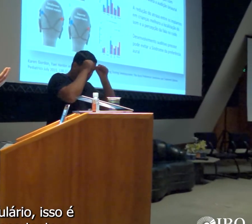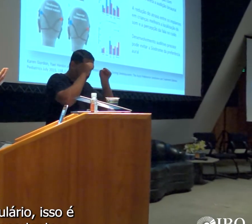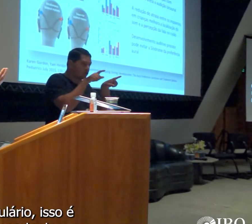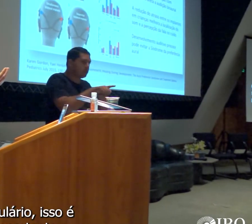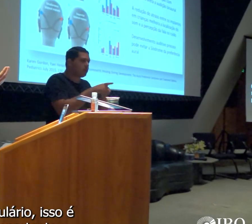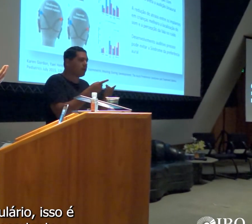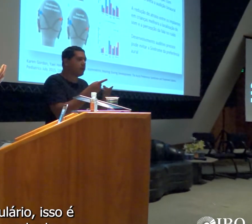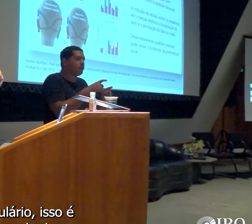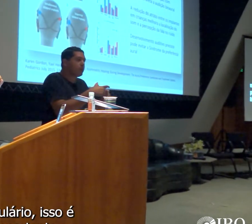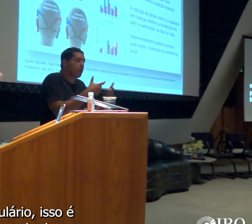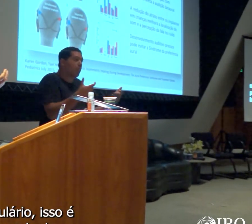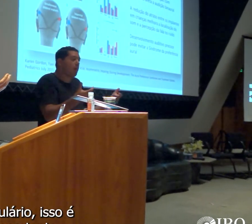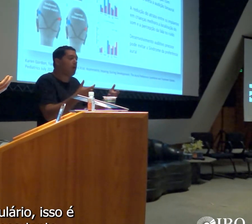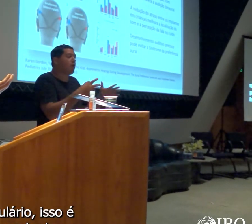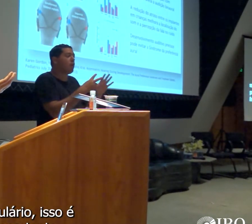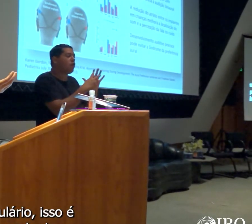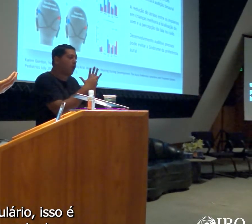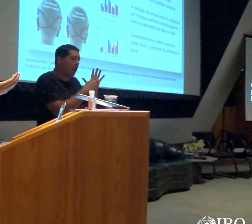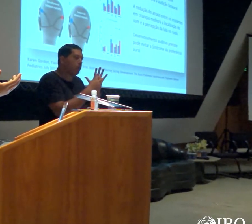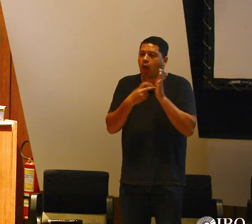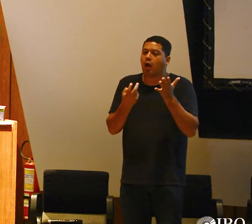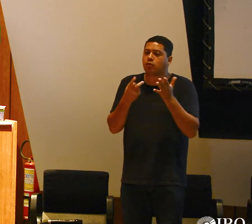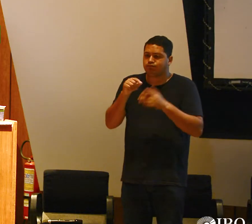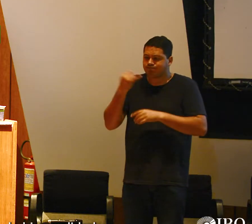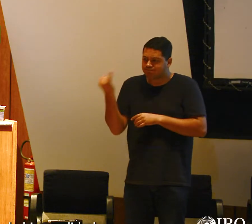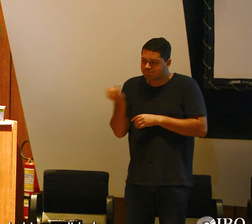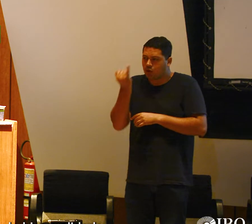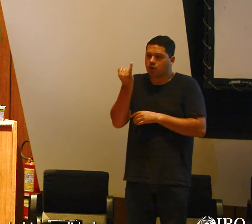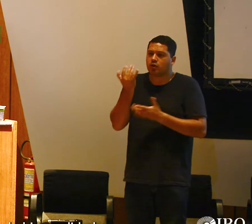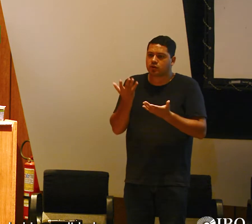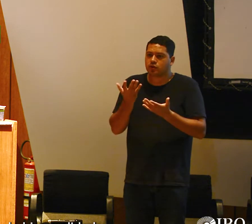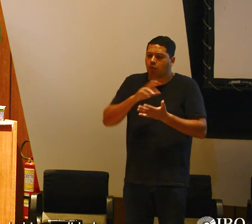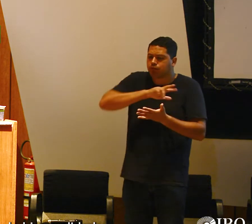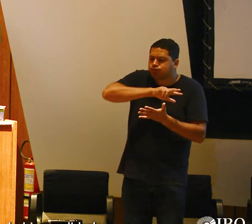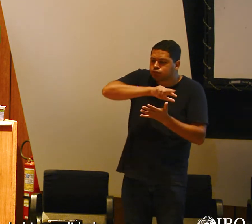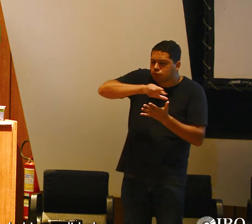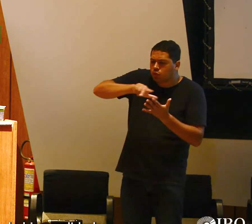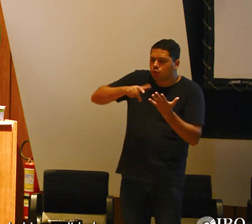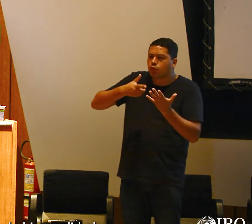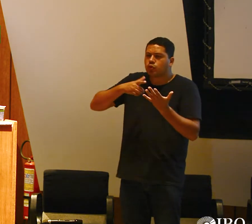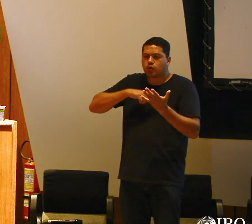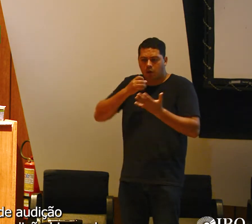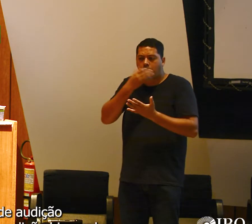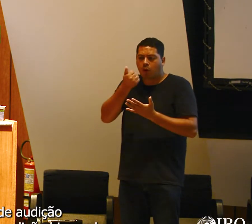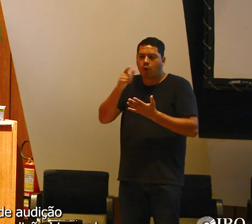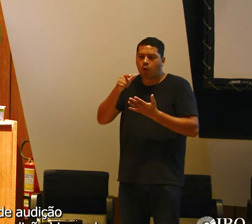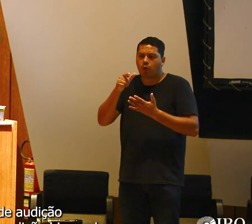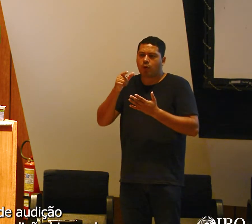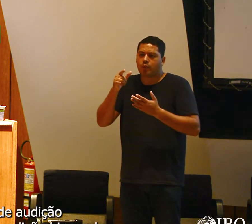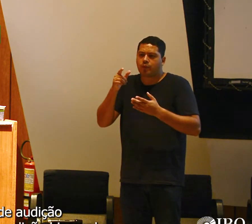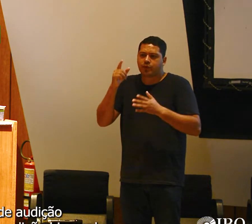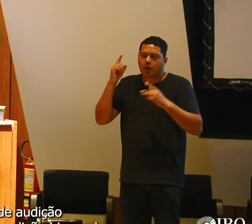tamanho de vocabulário, isso é extremamente importante. Muitos são os benefícios da binauralidade. O